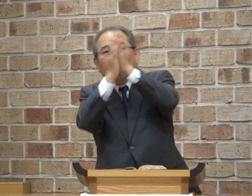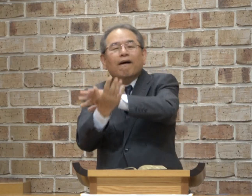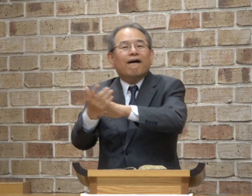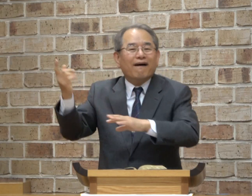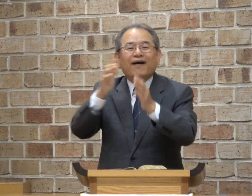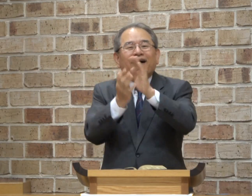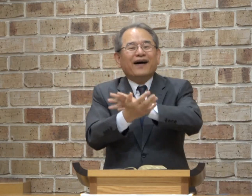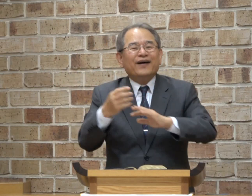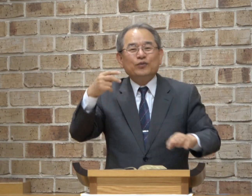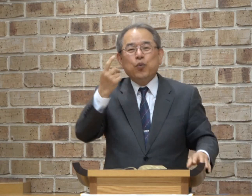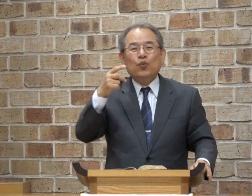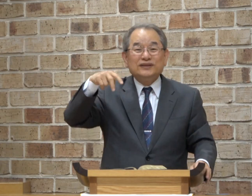그 설명을 읽고 나서 그는